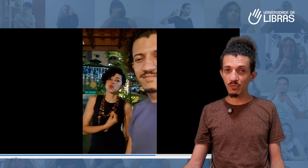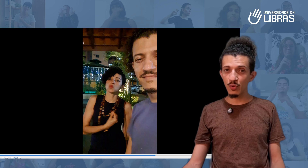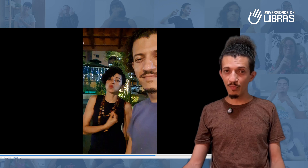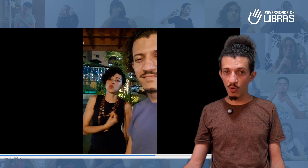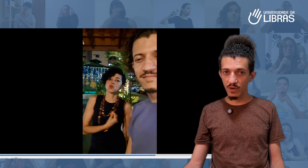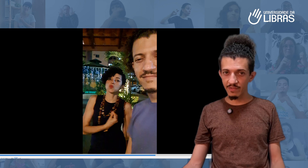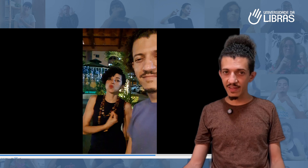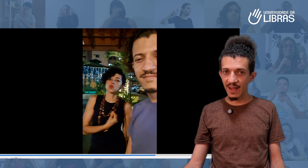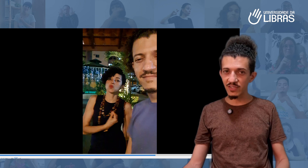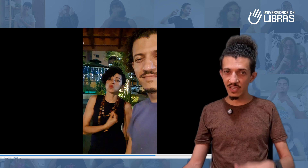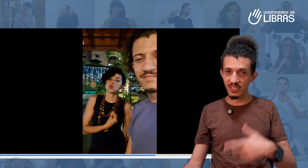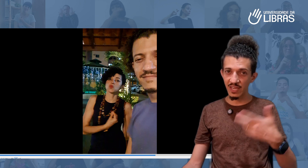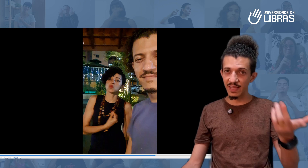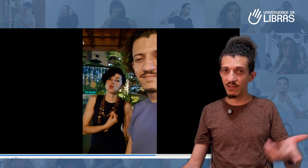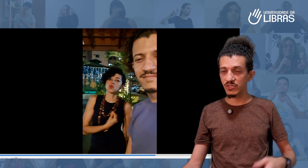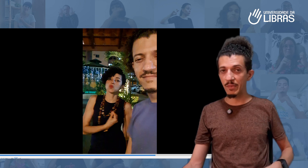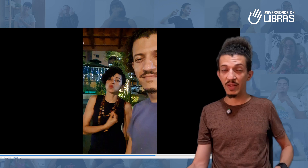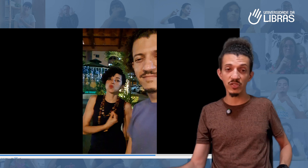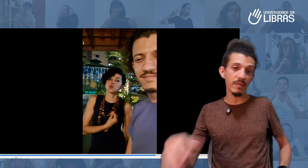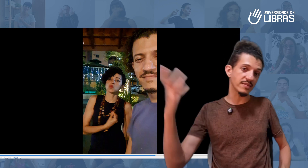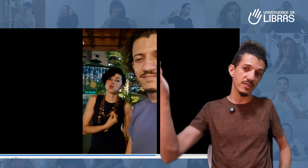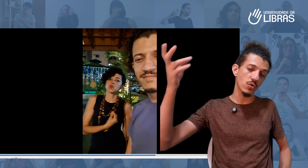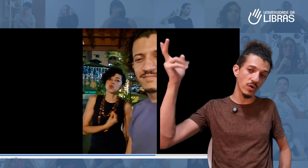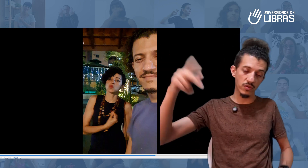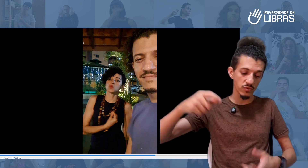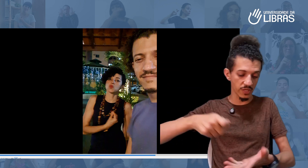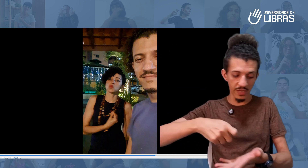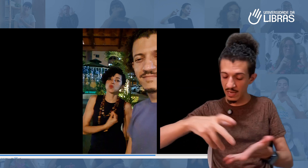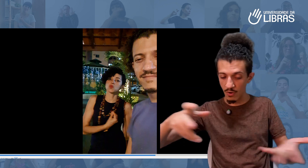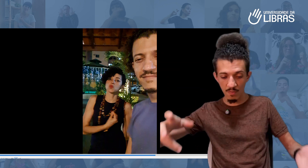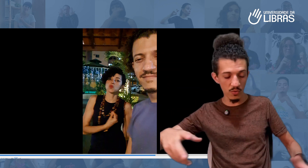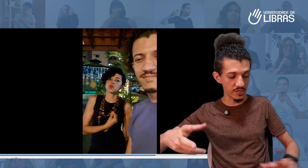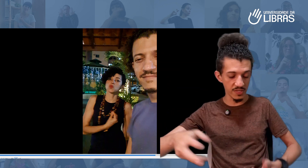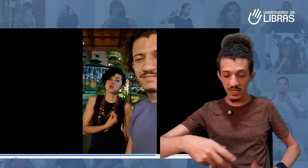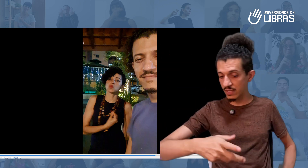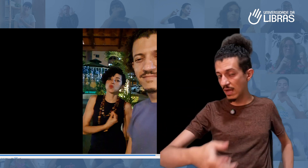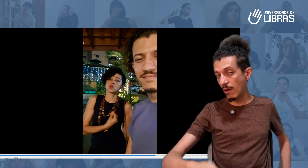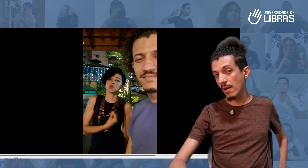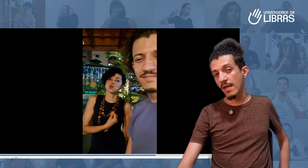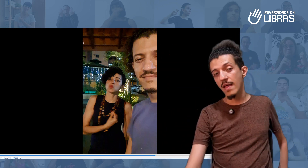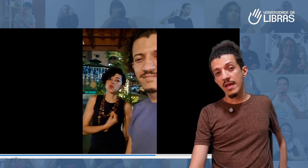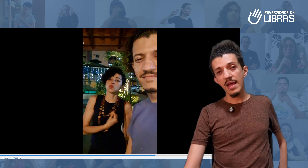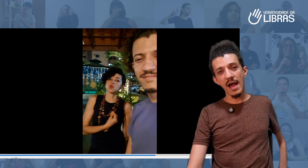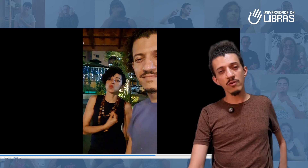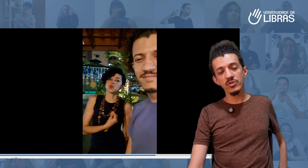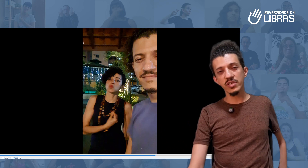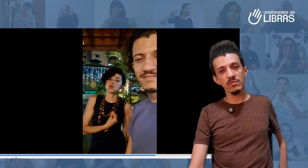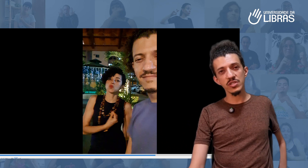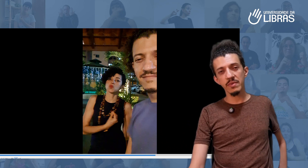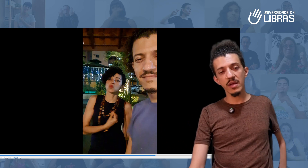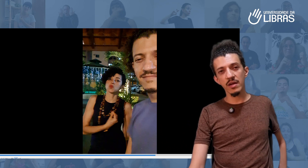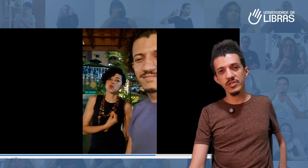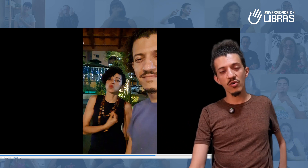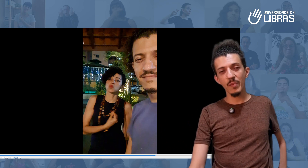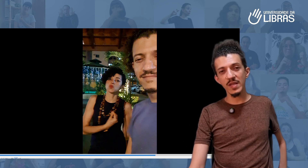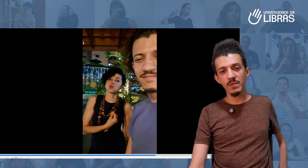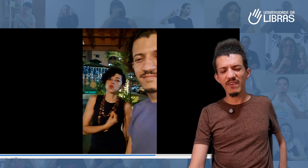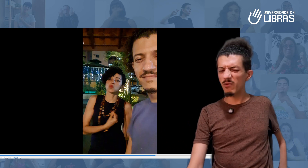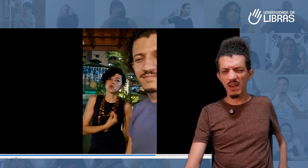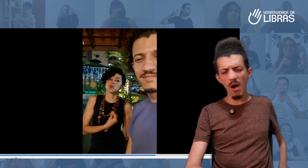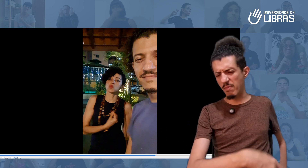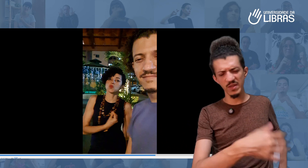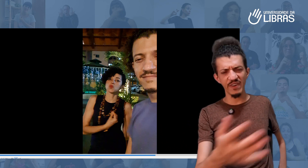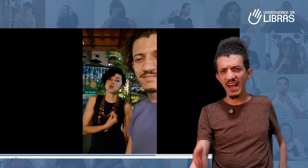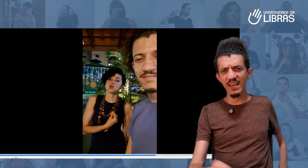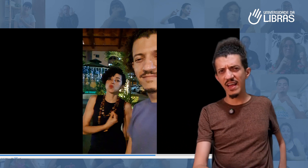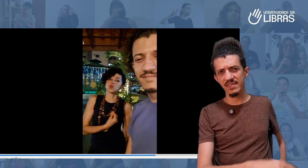aprendi muito pouco. Na verdade, eu achei até que eu tinha aprendido bastante coisa, eu conseguia ler alguma coisinha e tal. E aí, um dia, um norte-americano chegou perto de mim e falou: